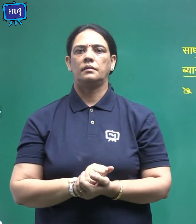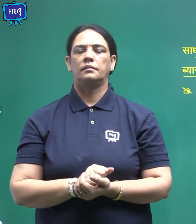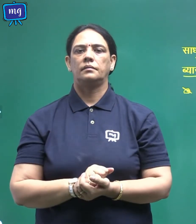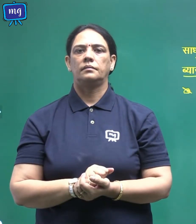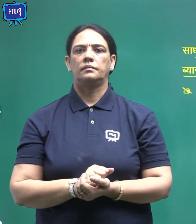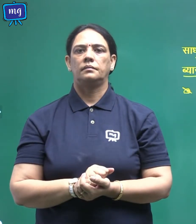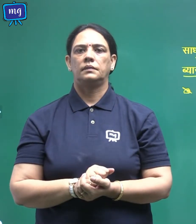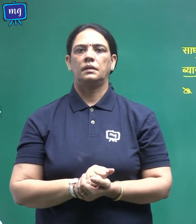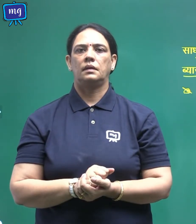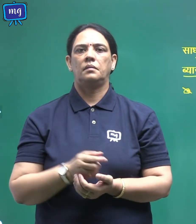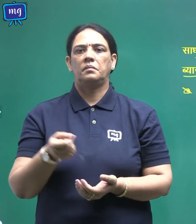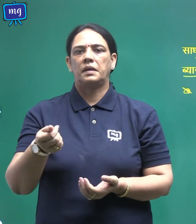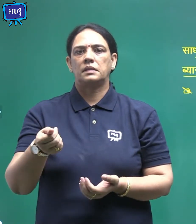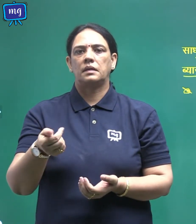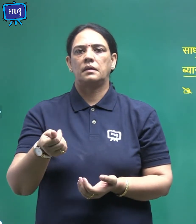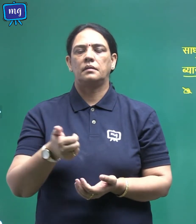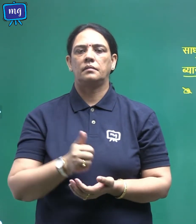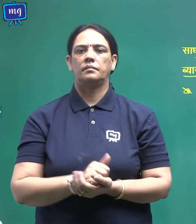धन